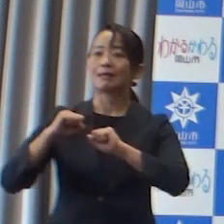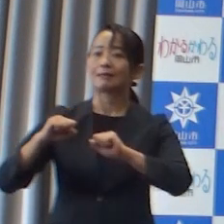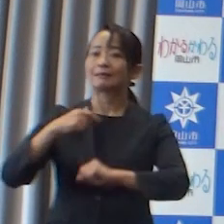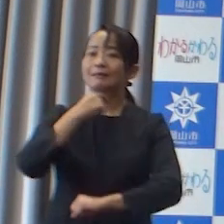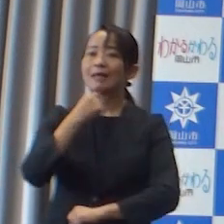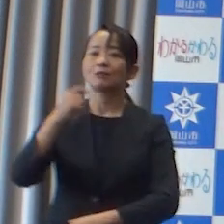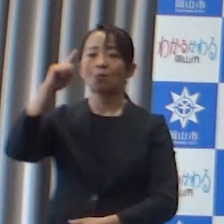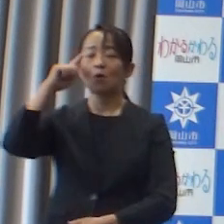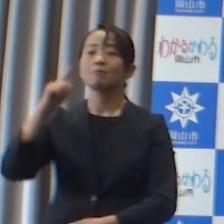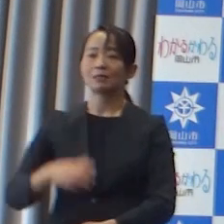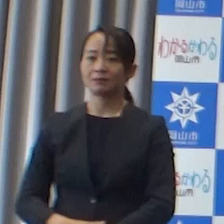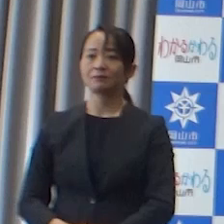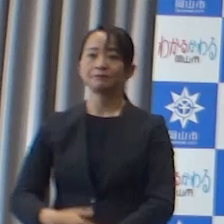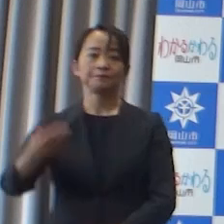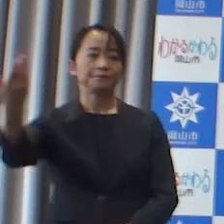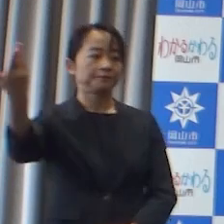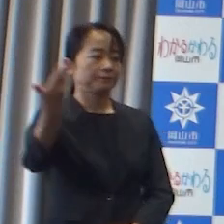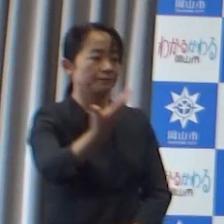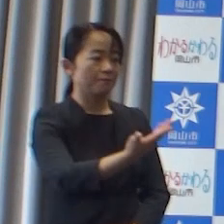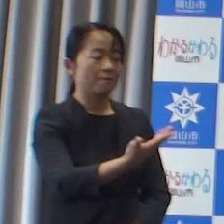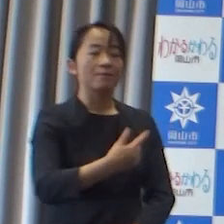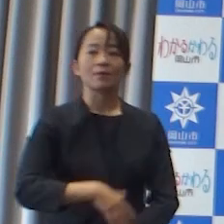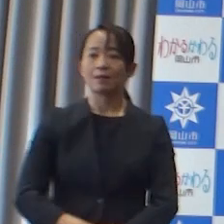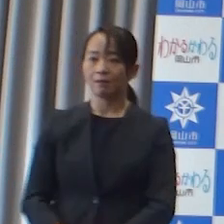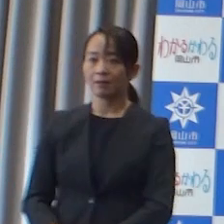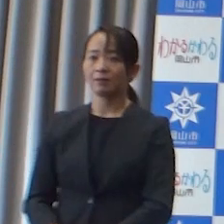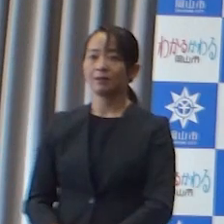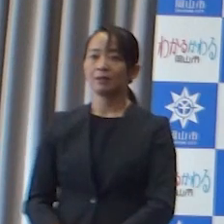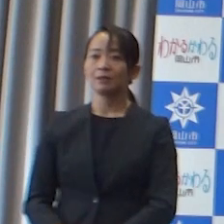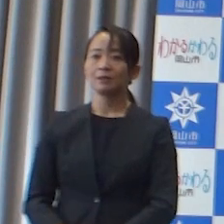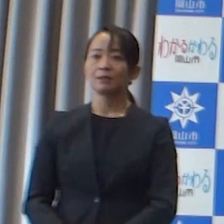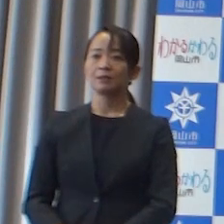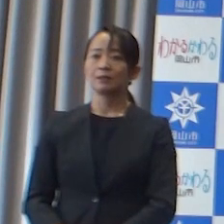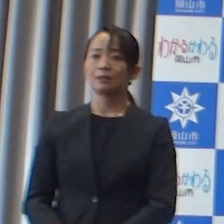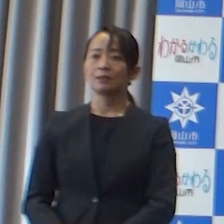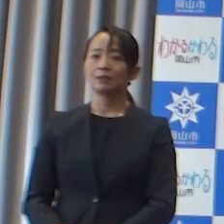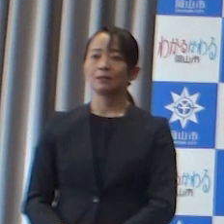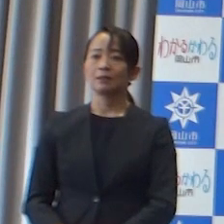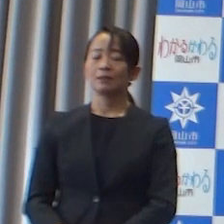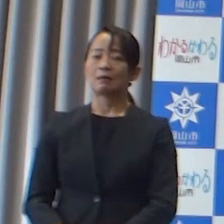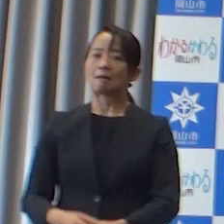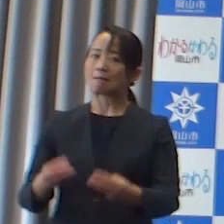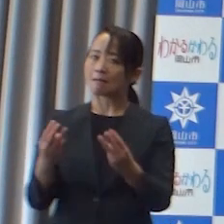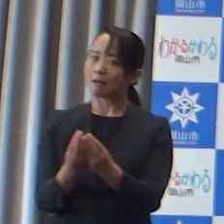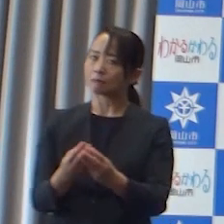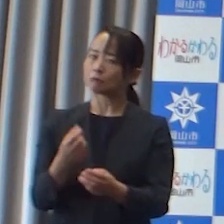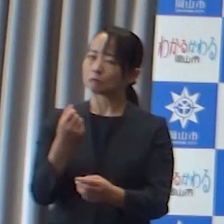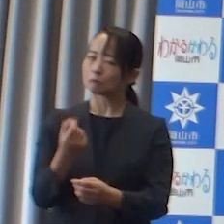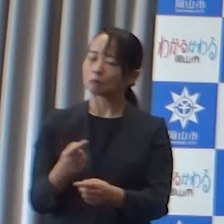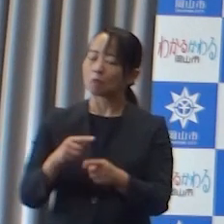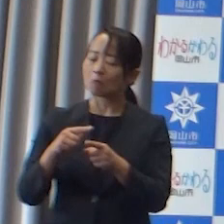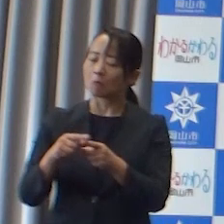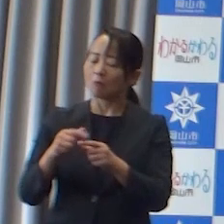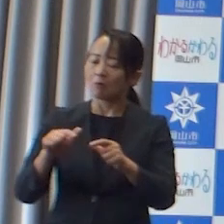。 言及いただきましたが、すでにやはり若干こう増えてきてるじゃない